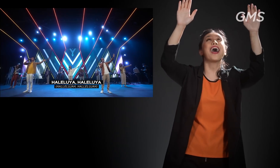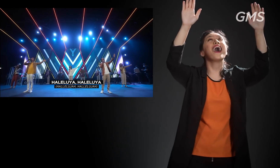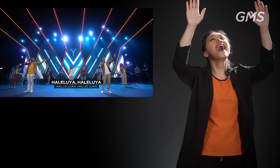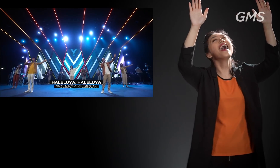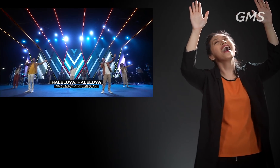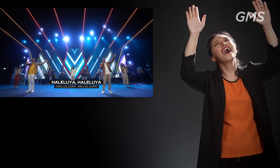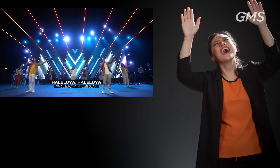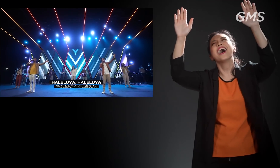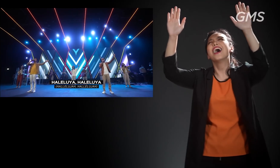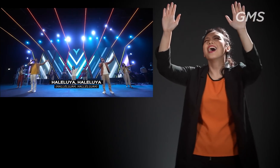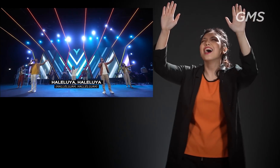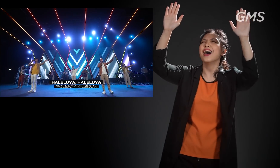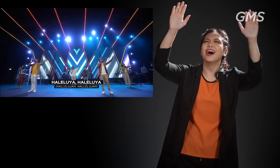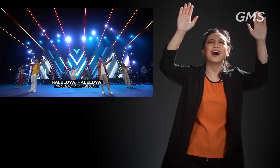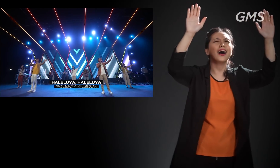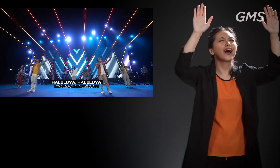Haleluya.